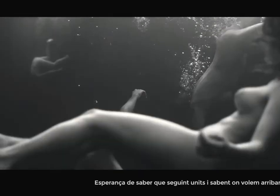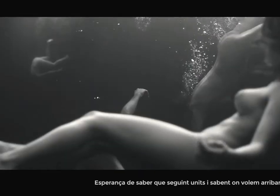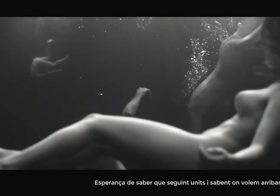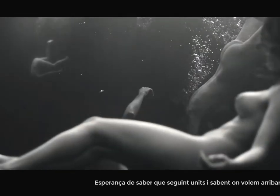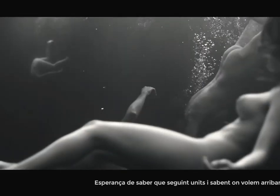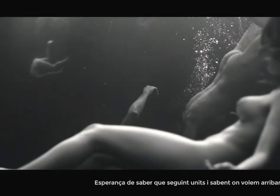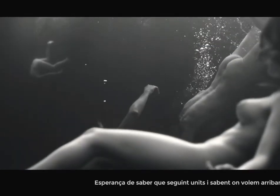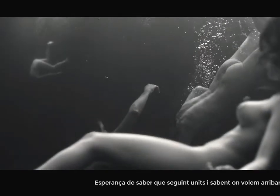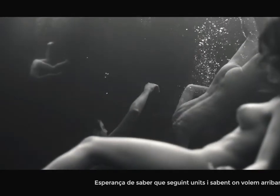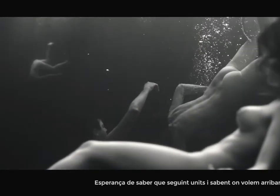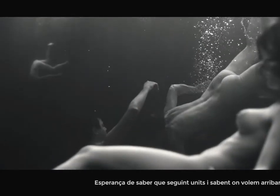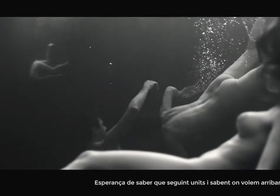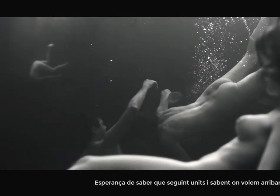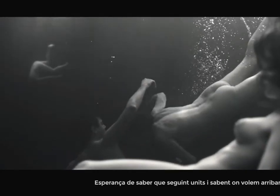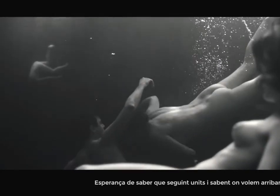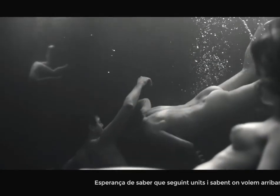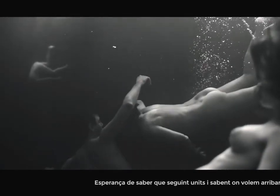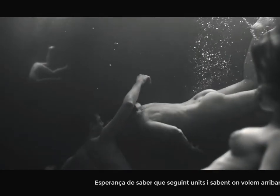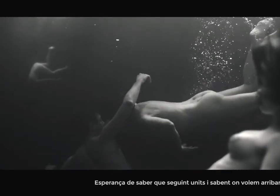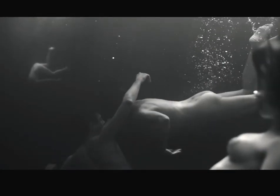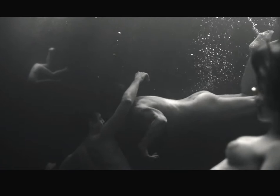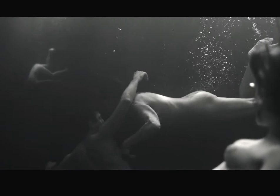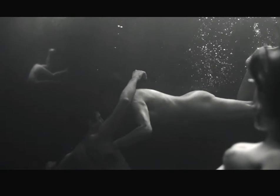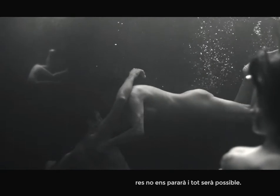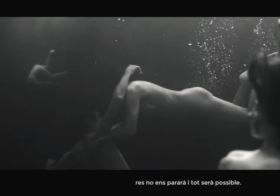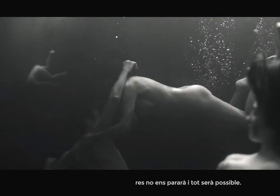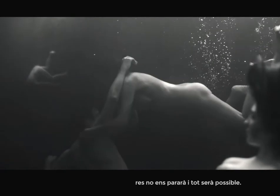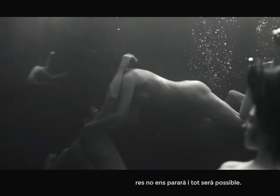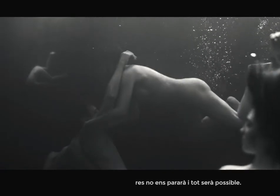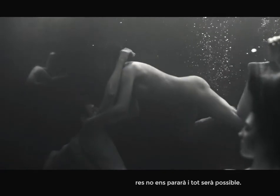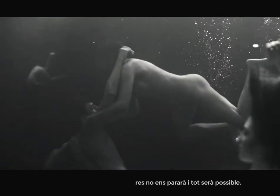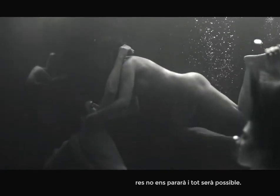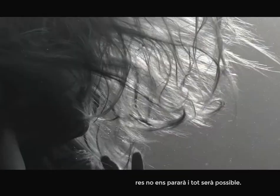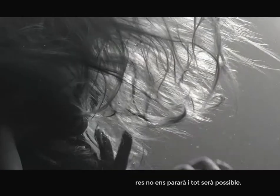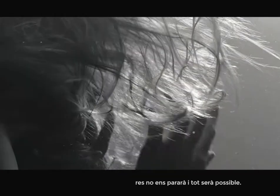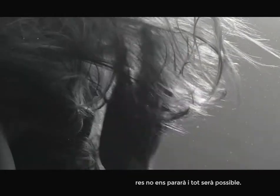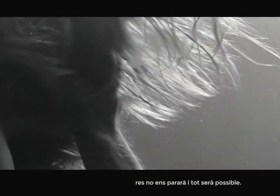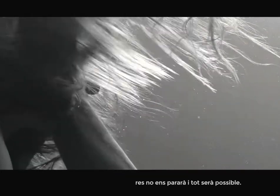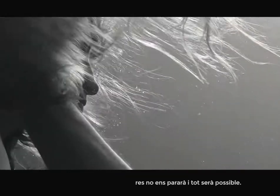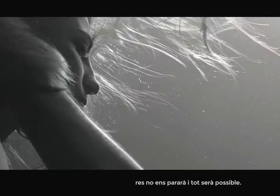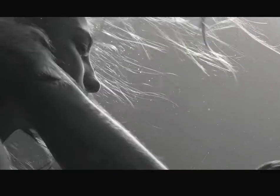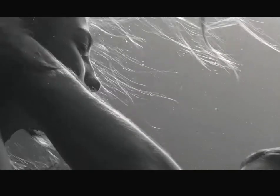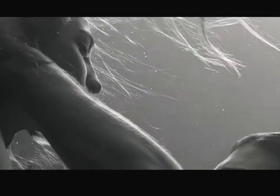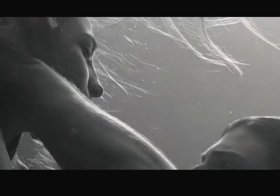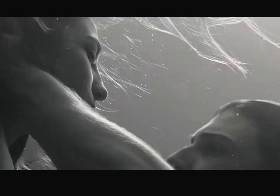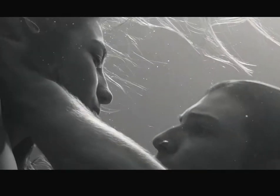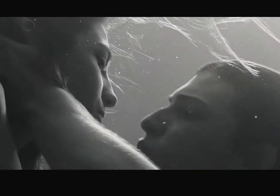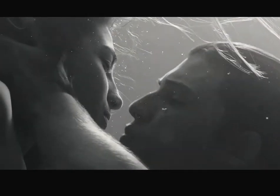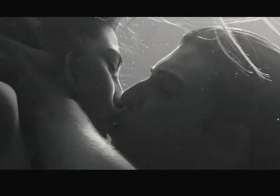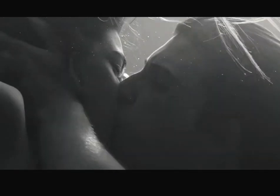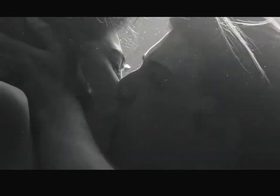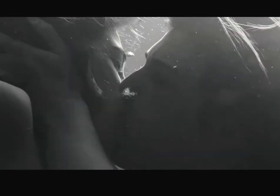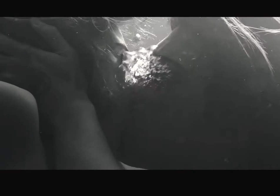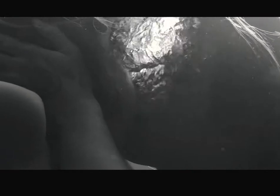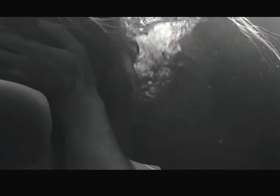Esperança de saber que seguint units i sabent on volem arribar. Res no ens pararà i tot serà possible.